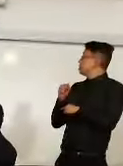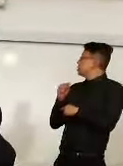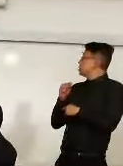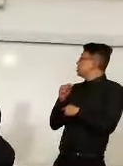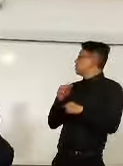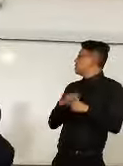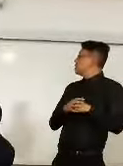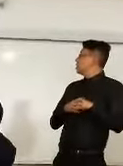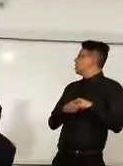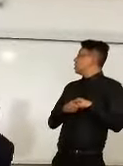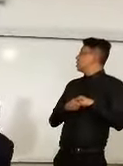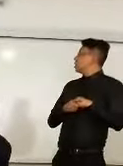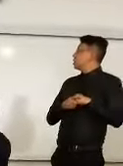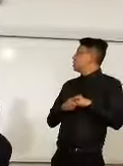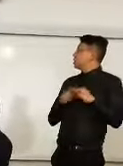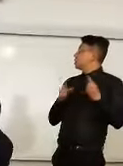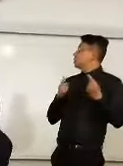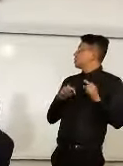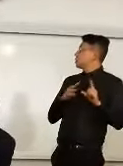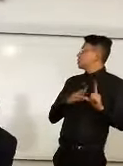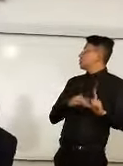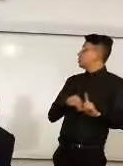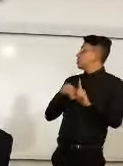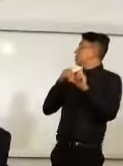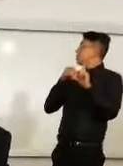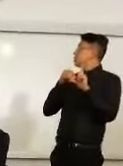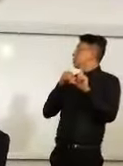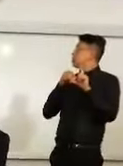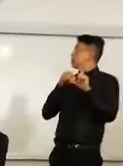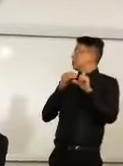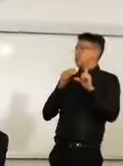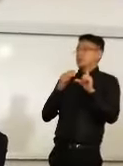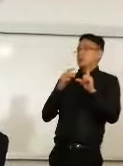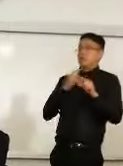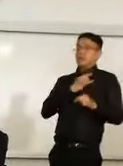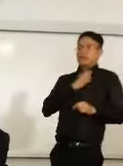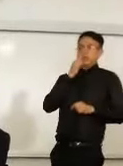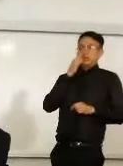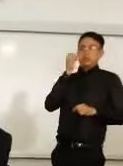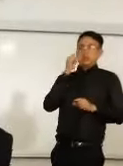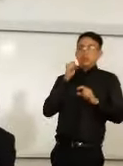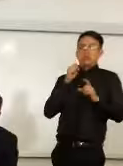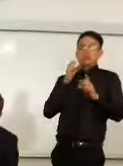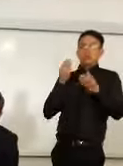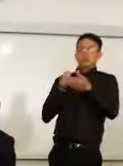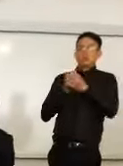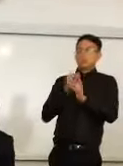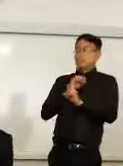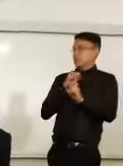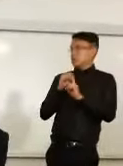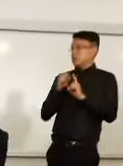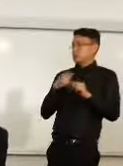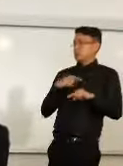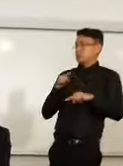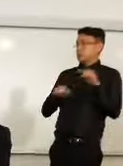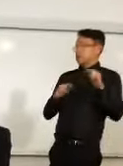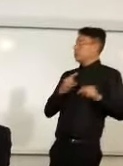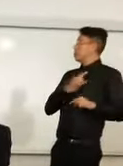Colombia a través de la Maestría de Discapacidad e Inclusión Social. Ellos no pudieron